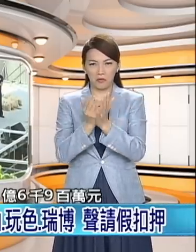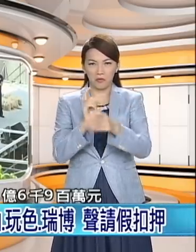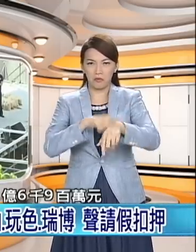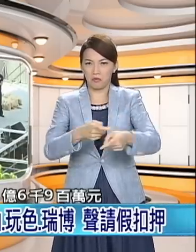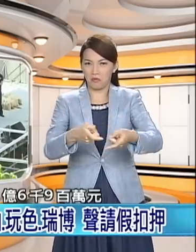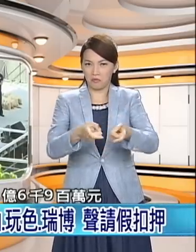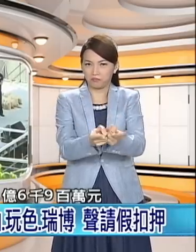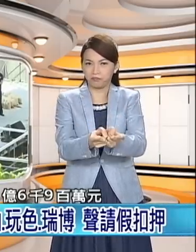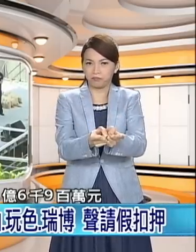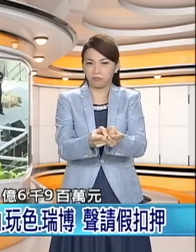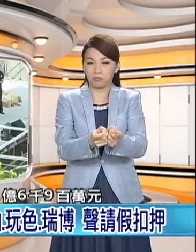者求偿了